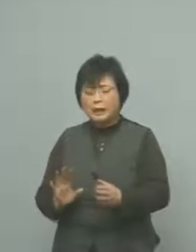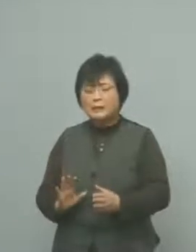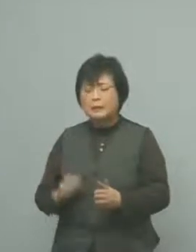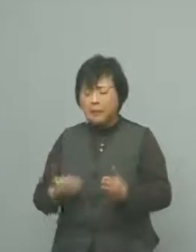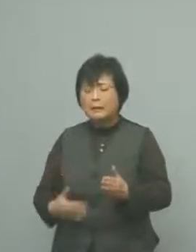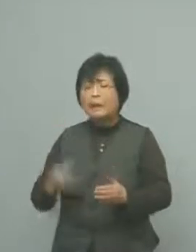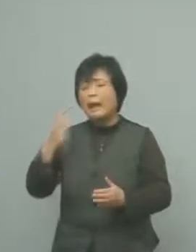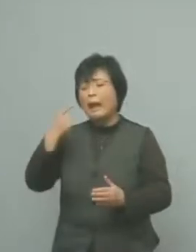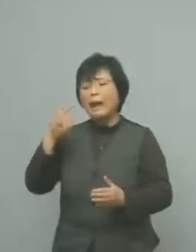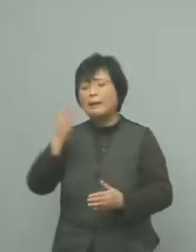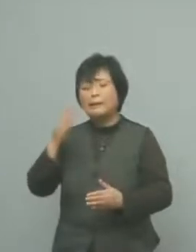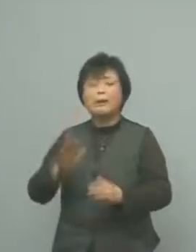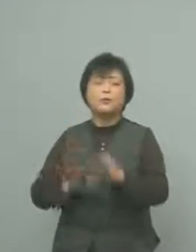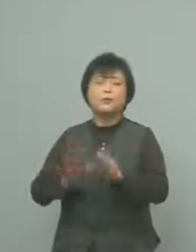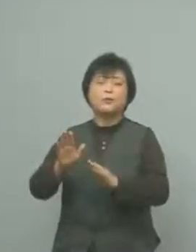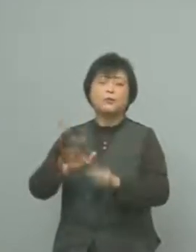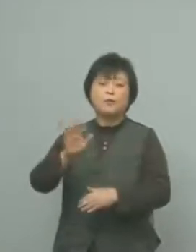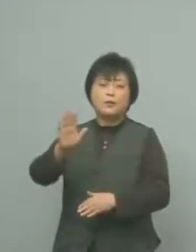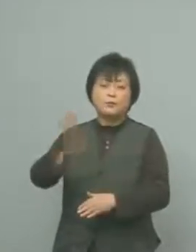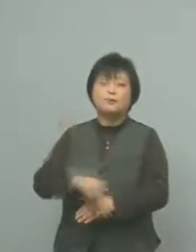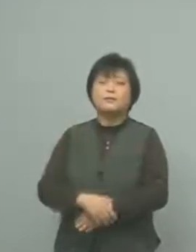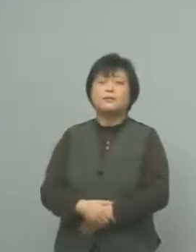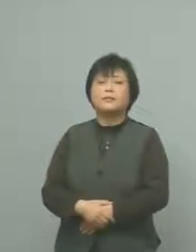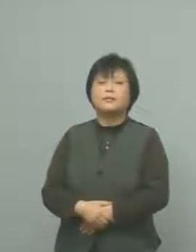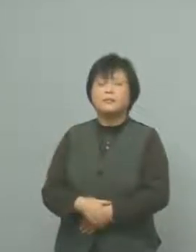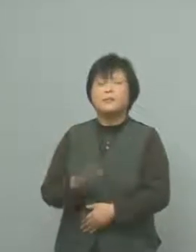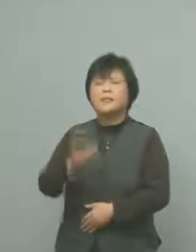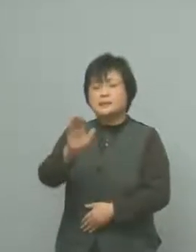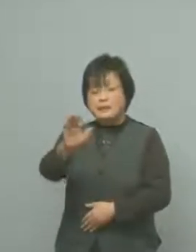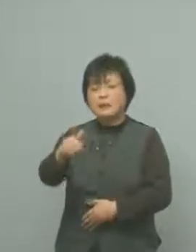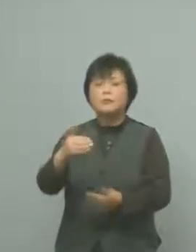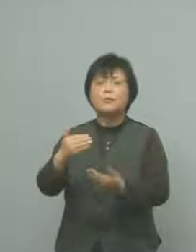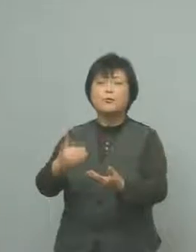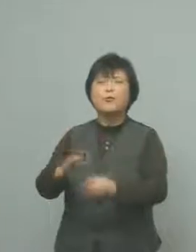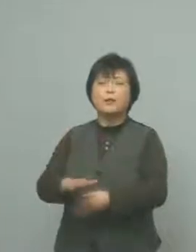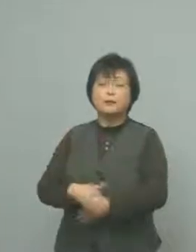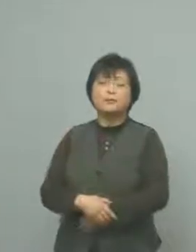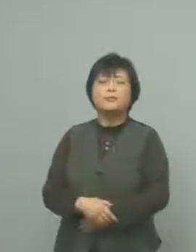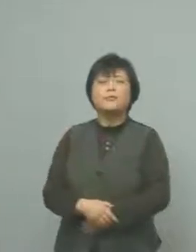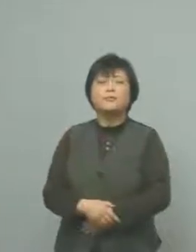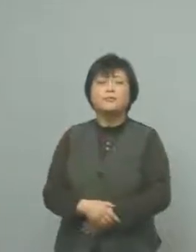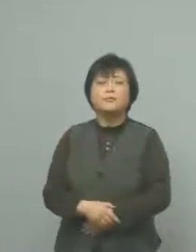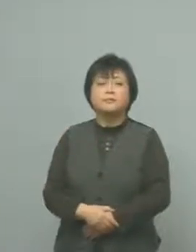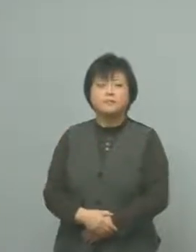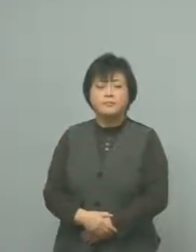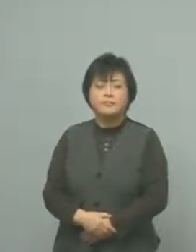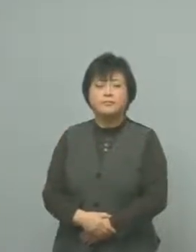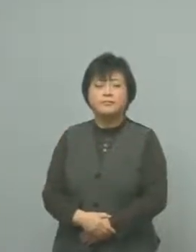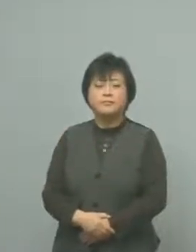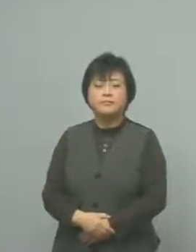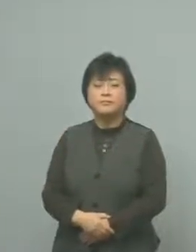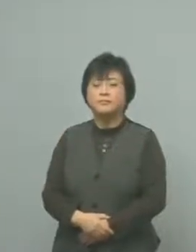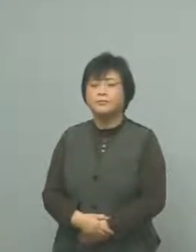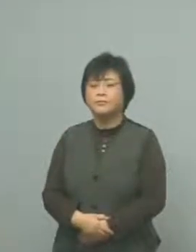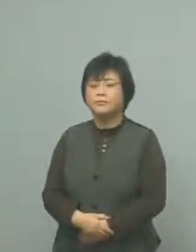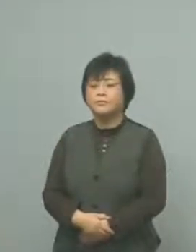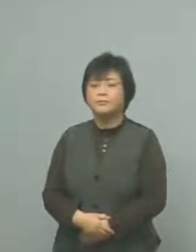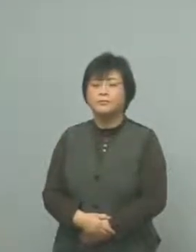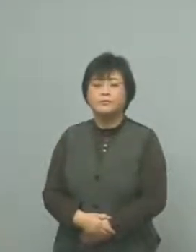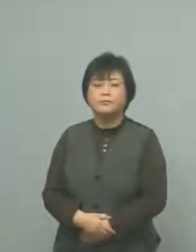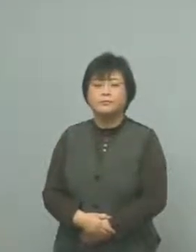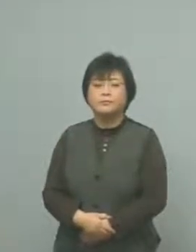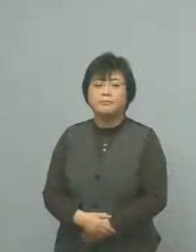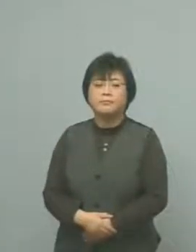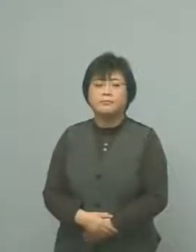と考えが及んでいないという状況であります。まだ先のことですねという。はい、 はい、ありがとうございます。